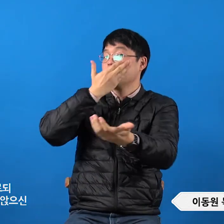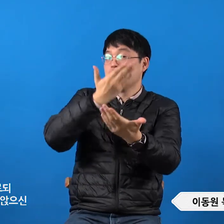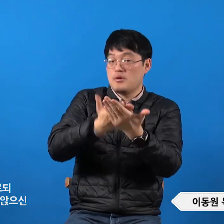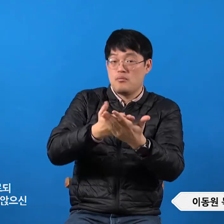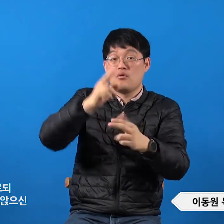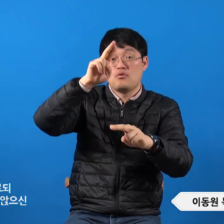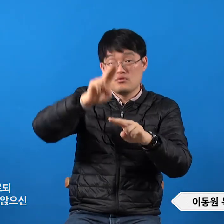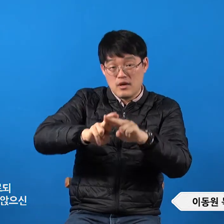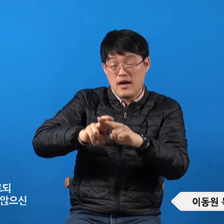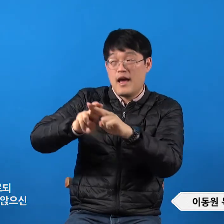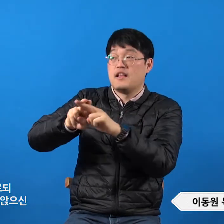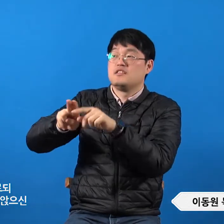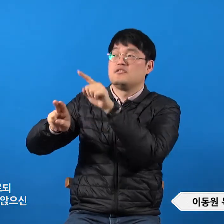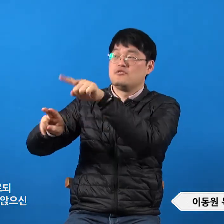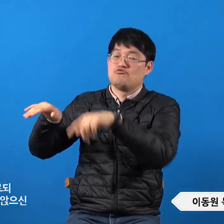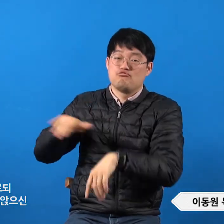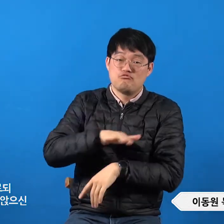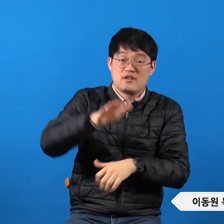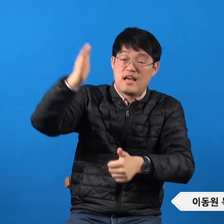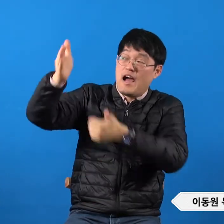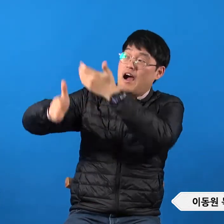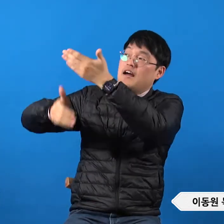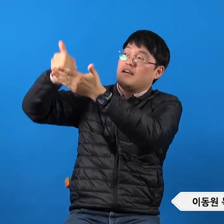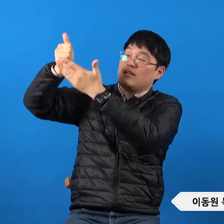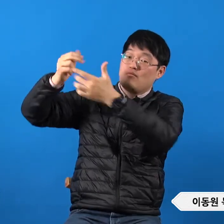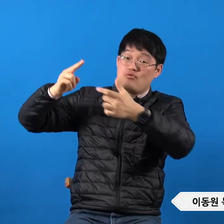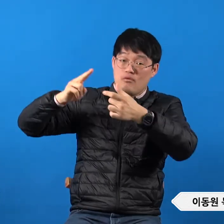구원하심이 보좌에 앉으신